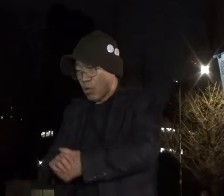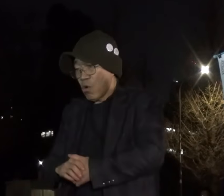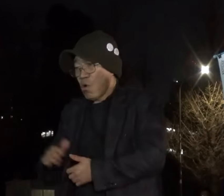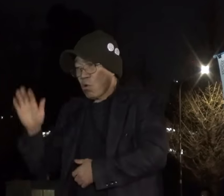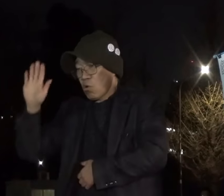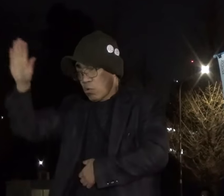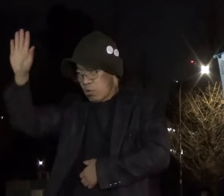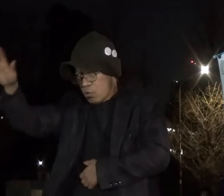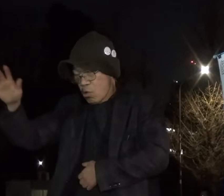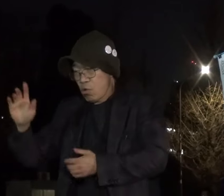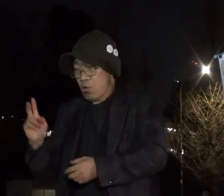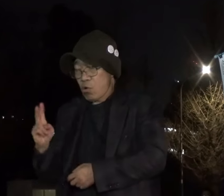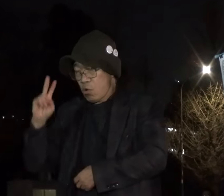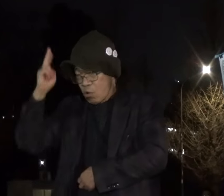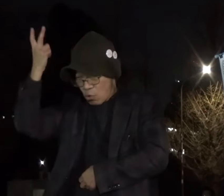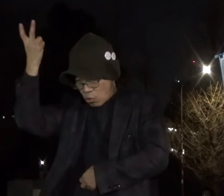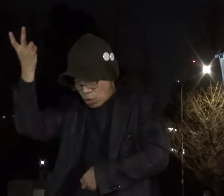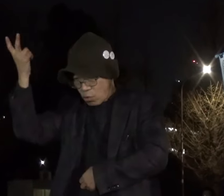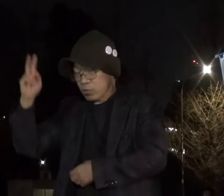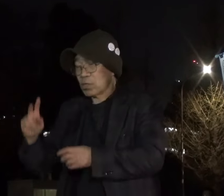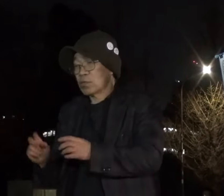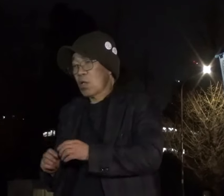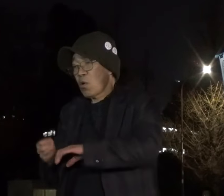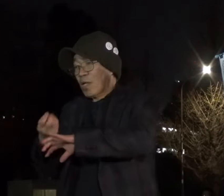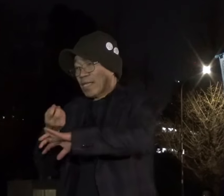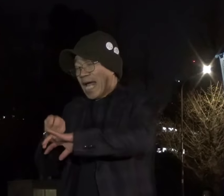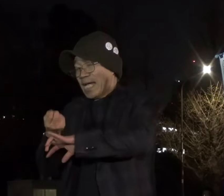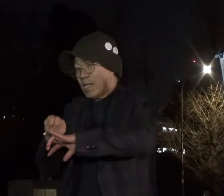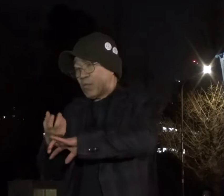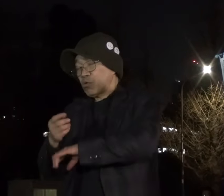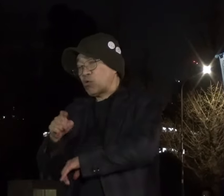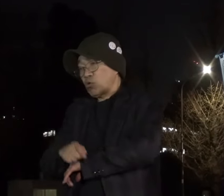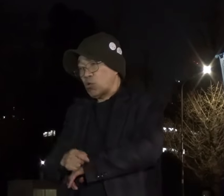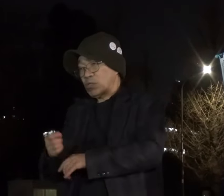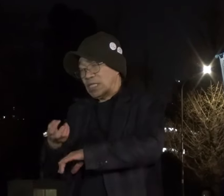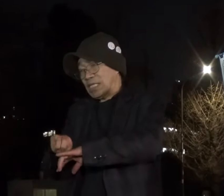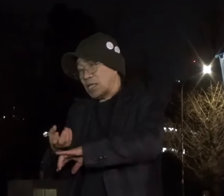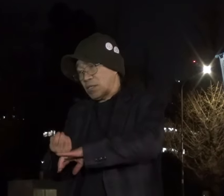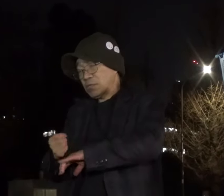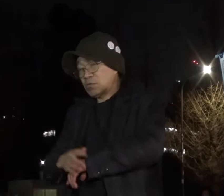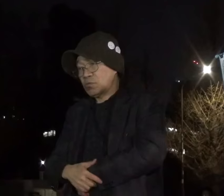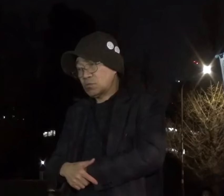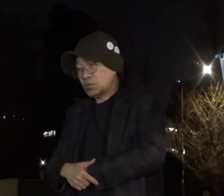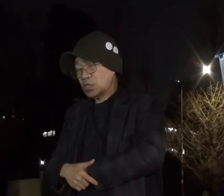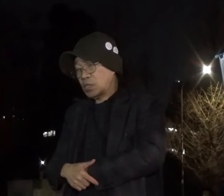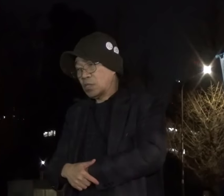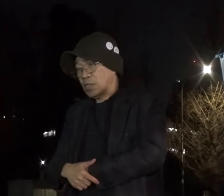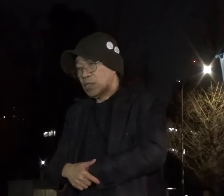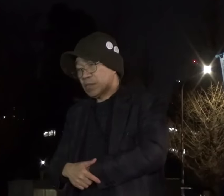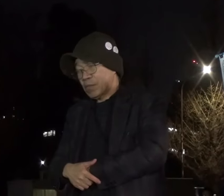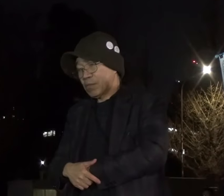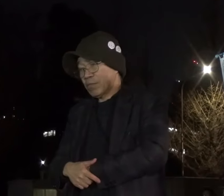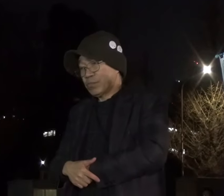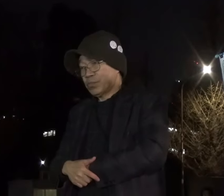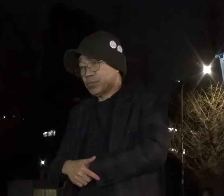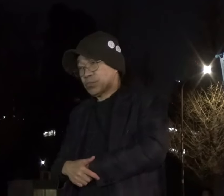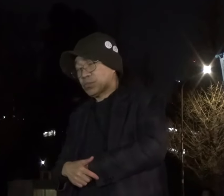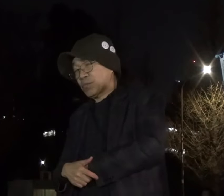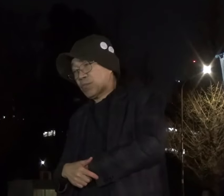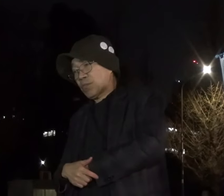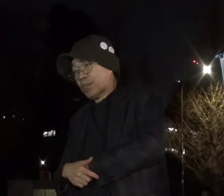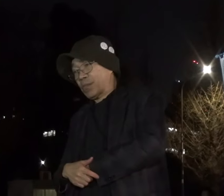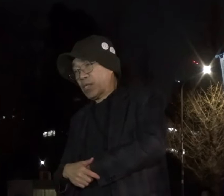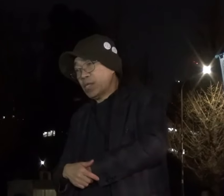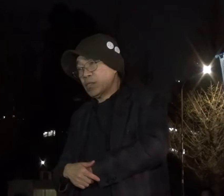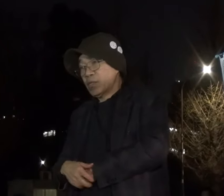性にダイヤモンドのように輝く離島の力と相まって、私これ見てびっくりしました。離島